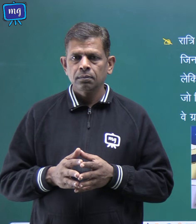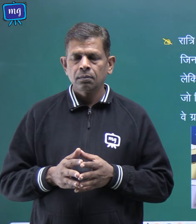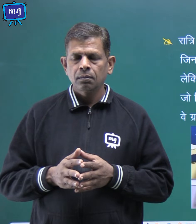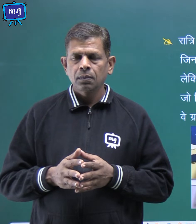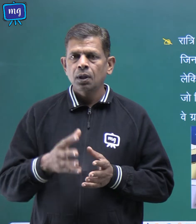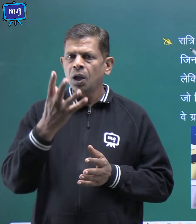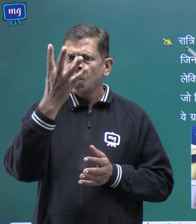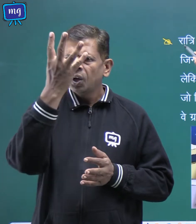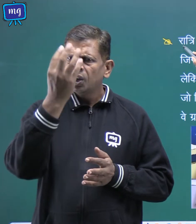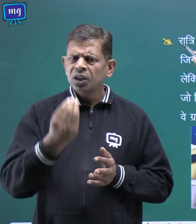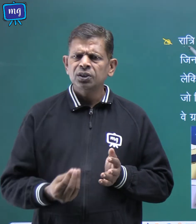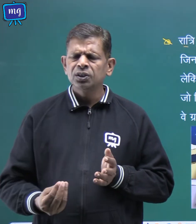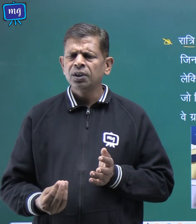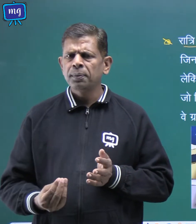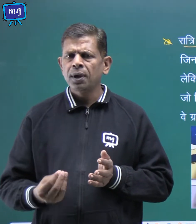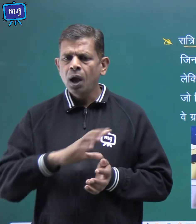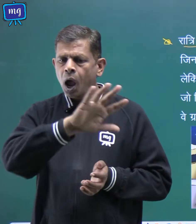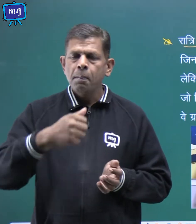रात्रि में हम